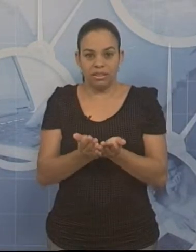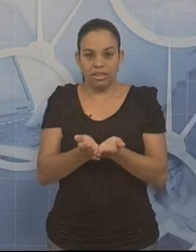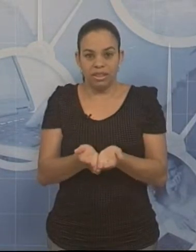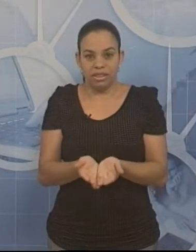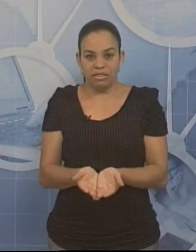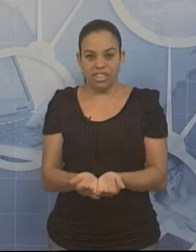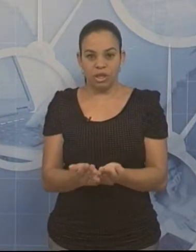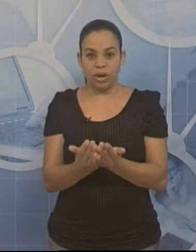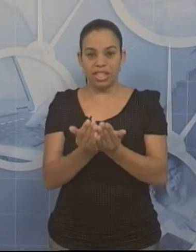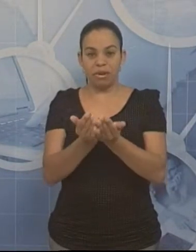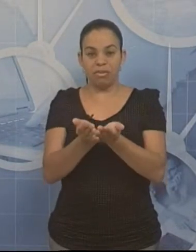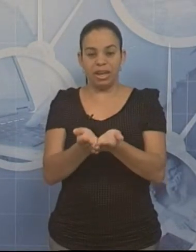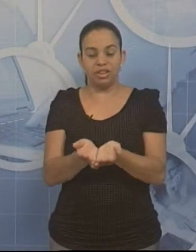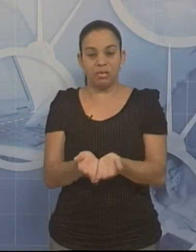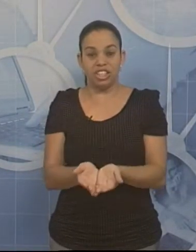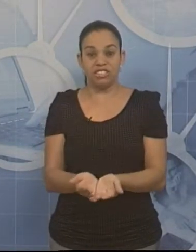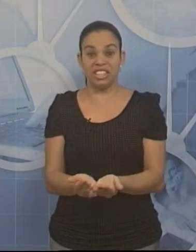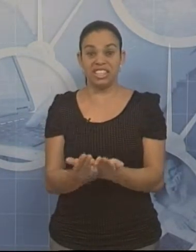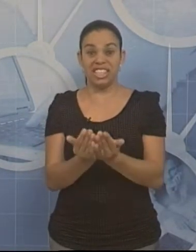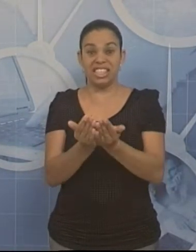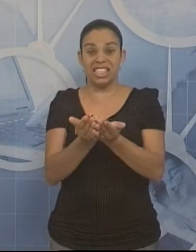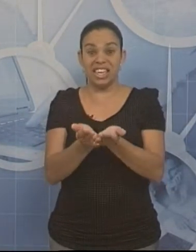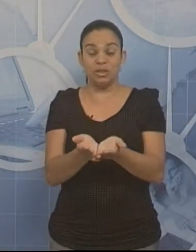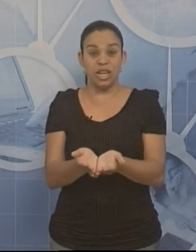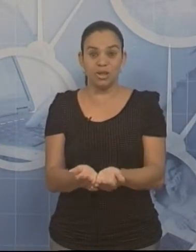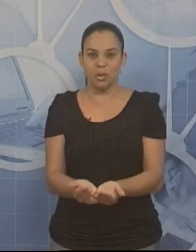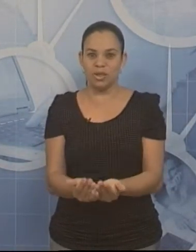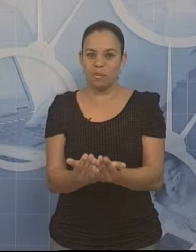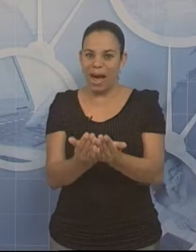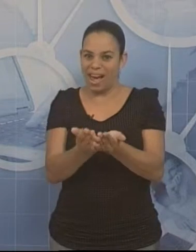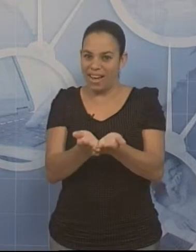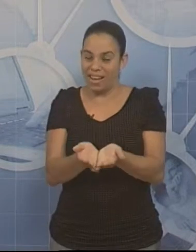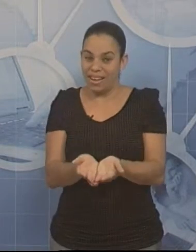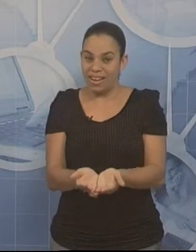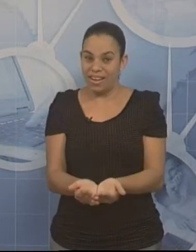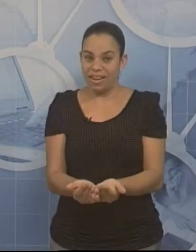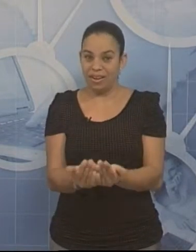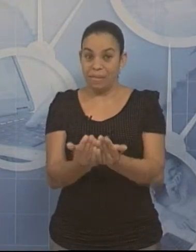fazendo esse movimento como se tivesse deslizando nas ondas do mar barco